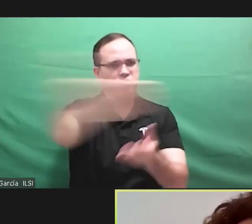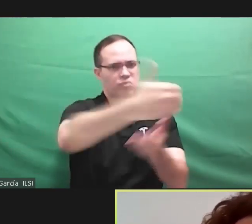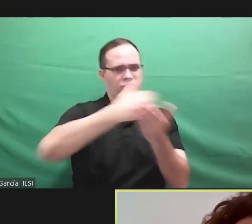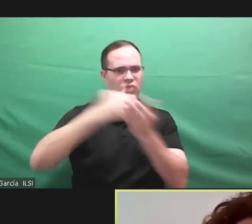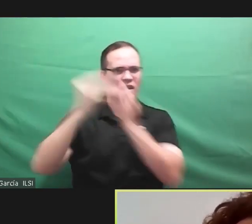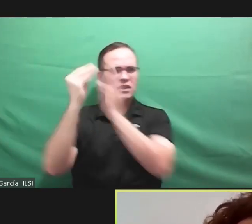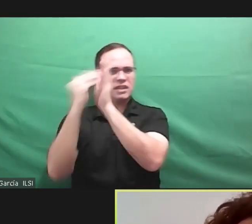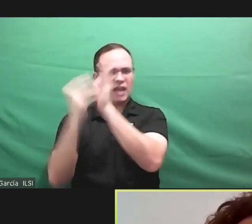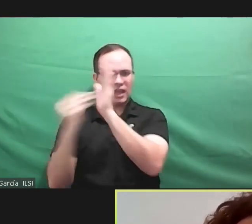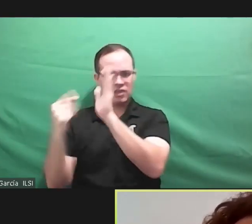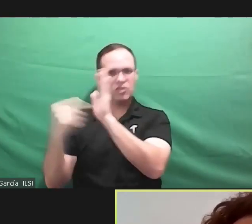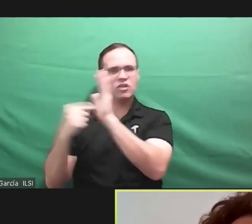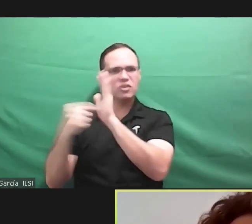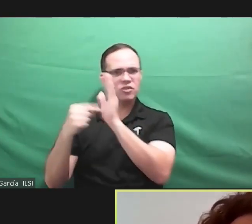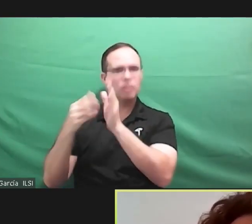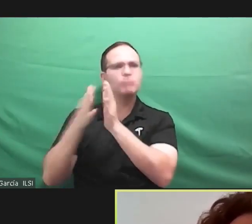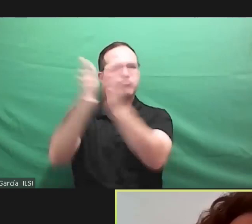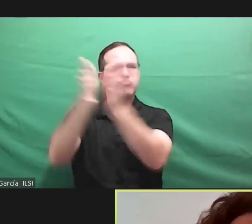Siguiente, por favor.